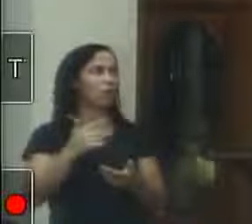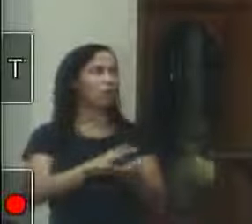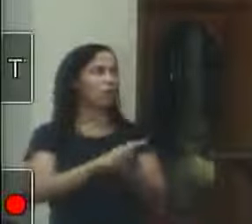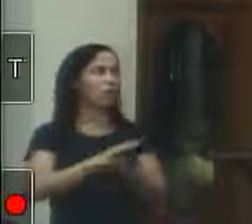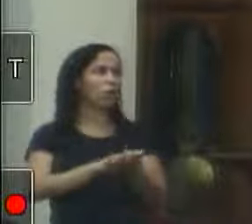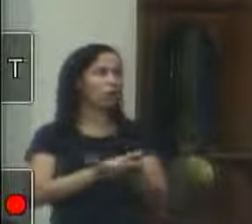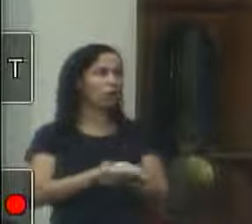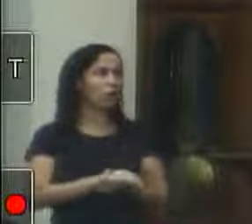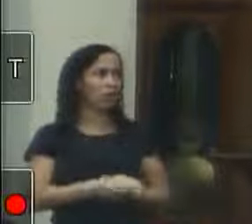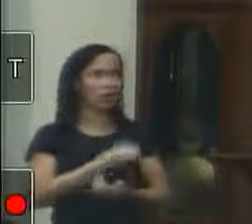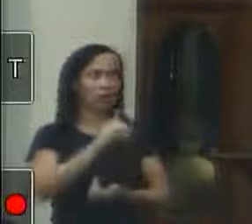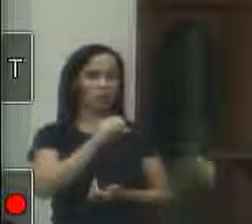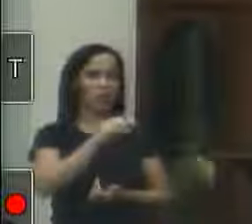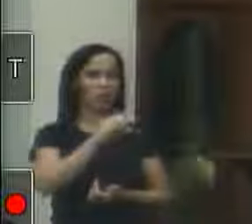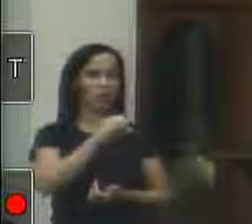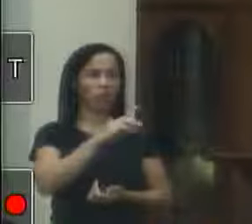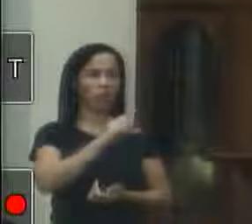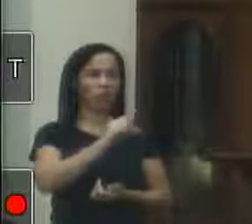crime doloso.